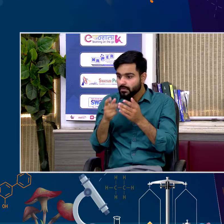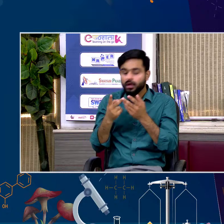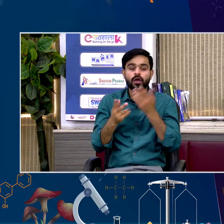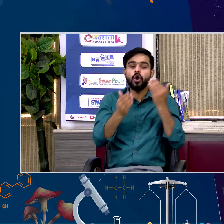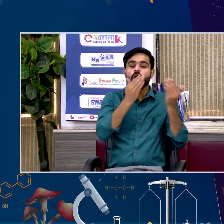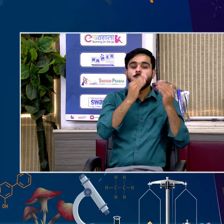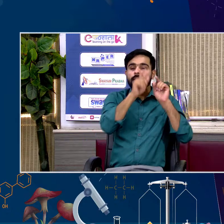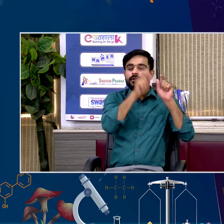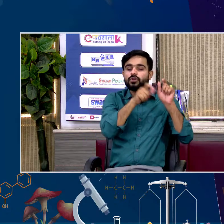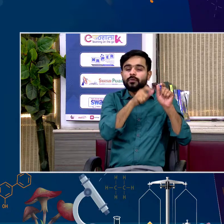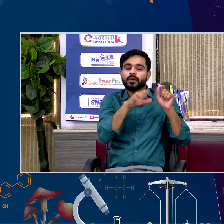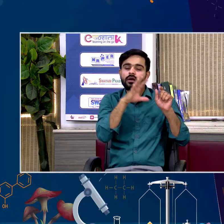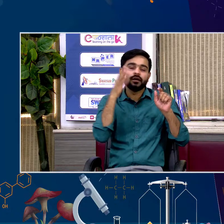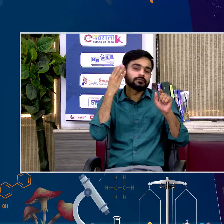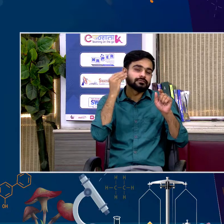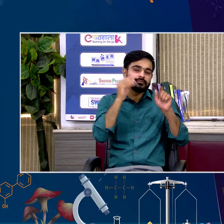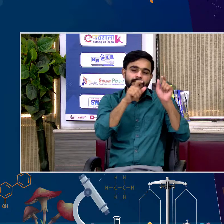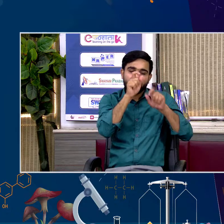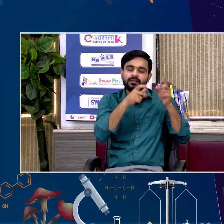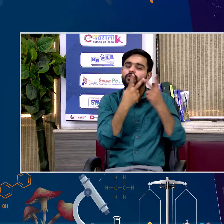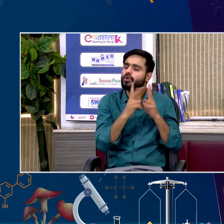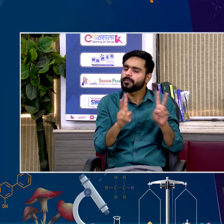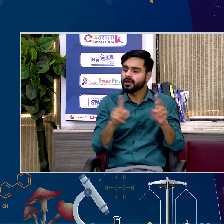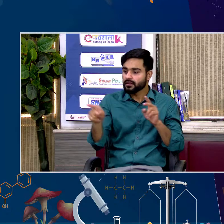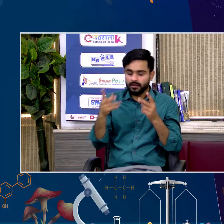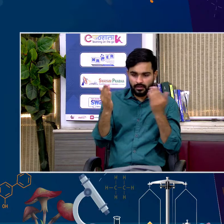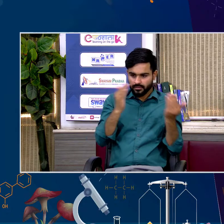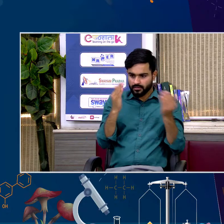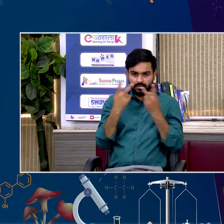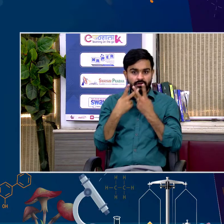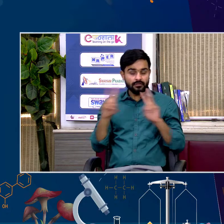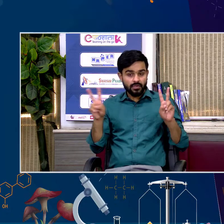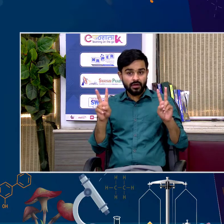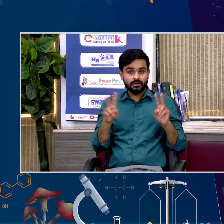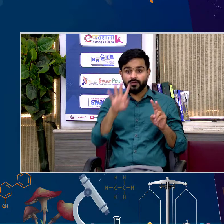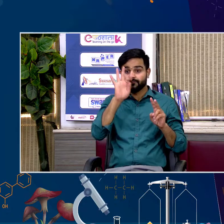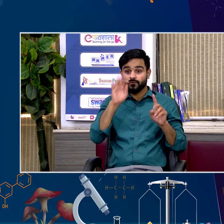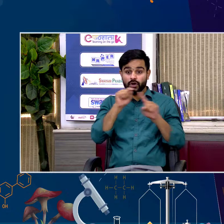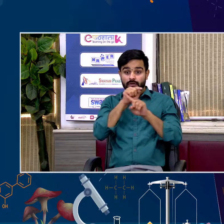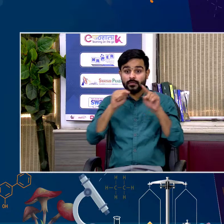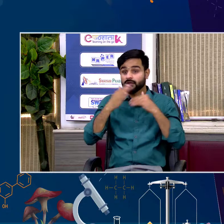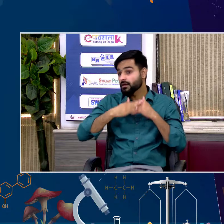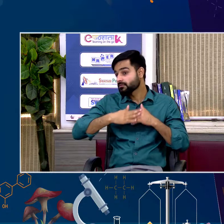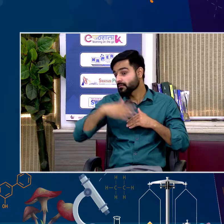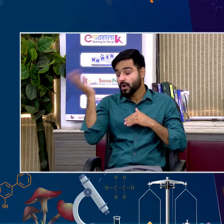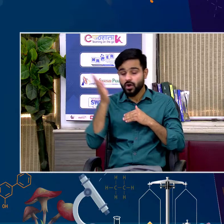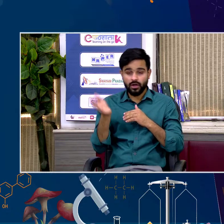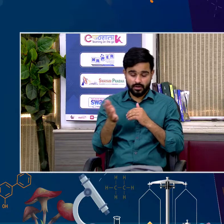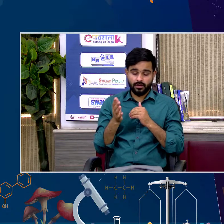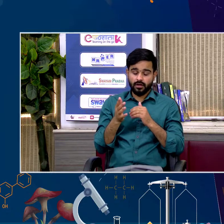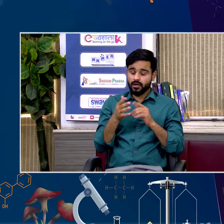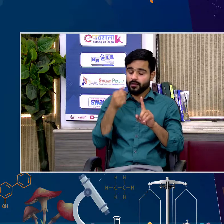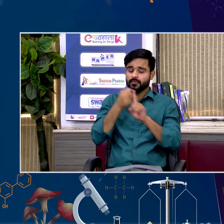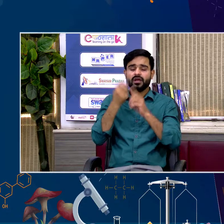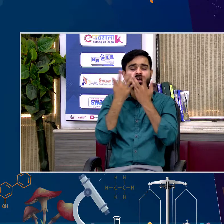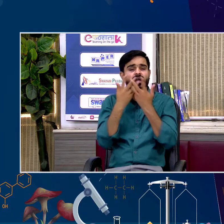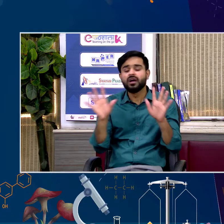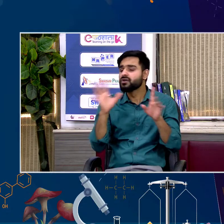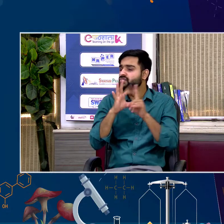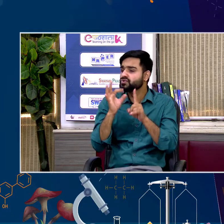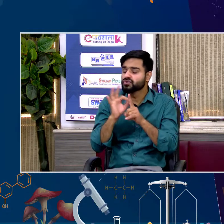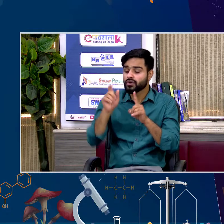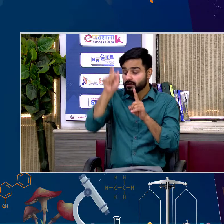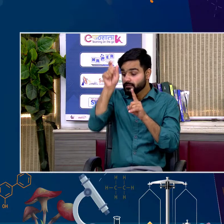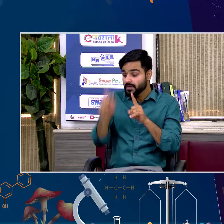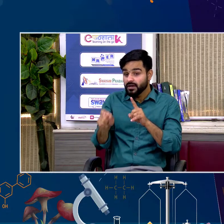non-autistic person's brain, it was seen that autistic brains are 40% more active. Means बहुत कुछ हो रहा है एक